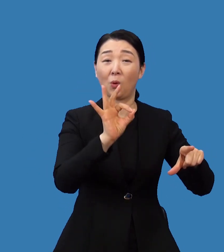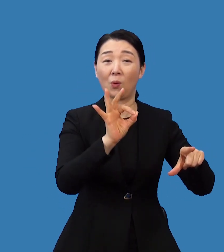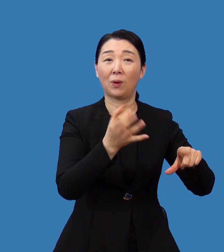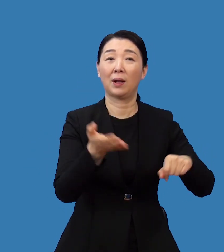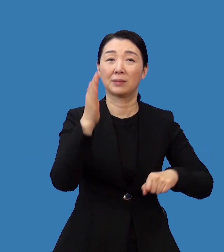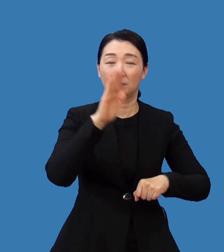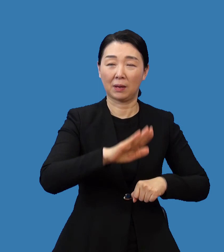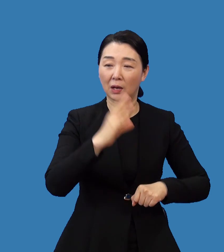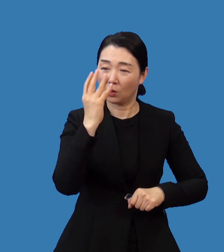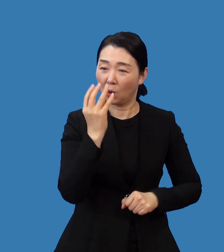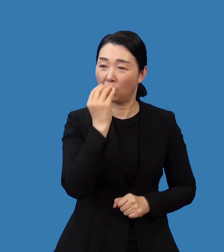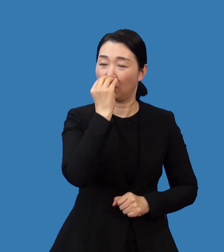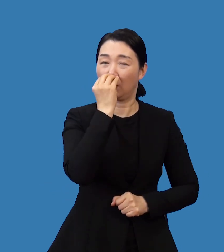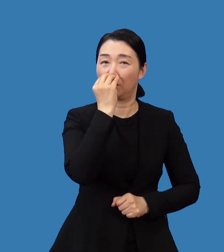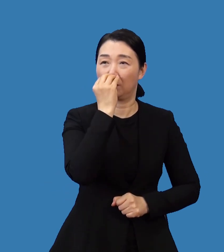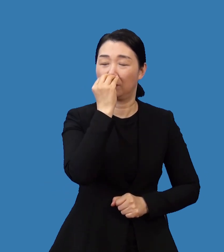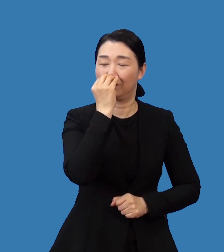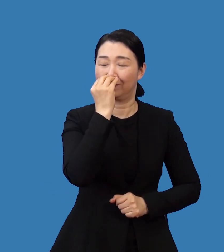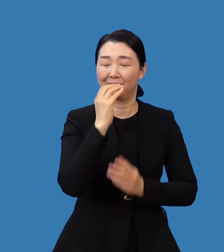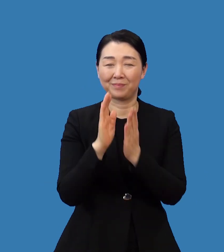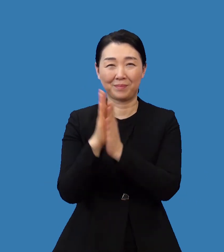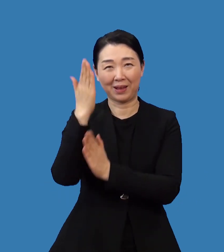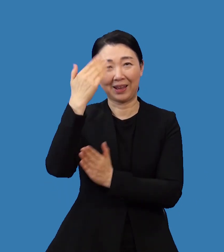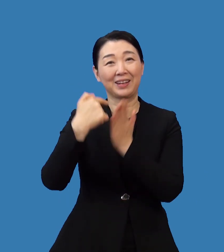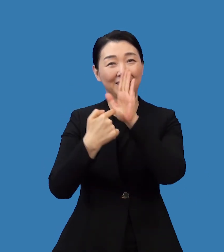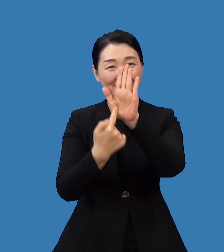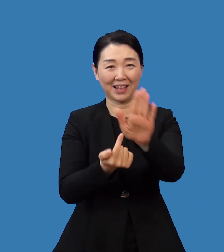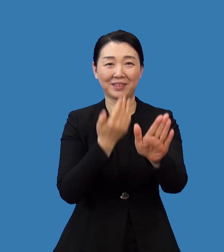일에도 거룩함의 광채를 부여하는 것입니다.